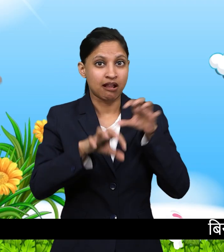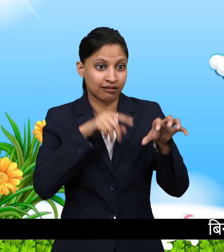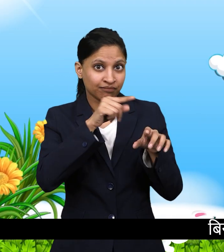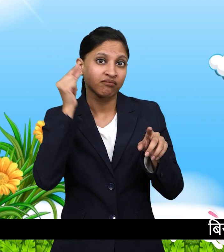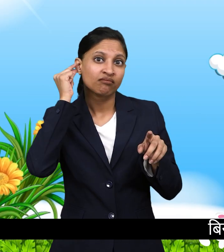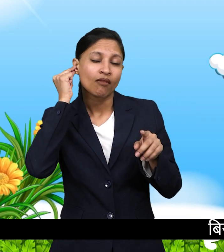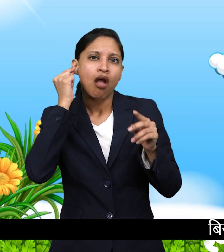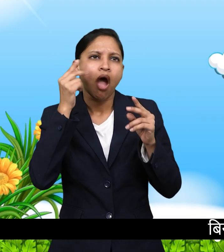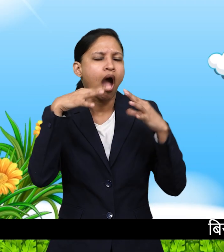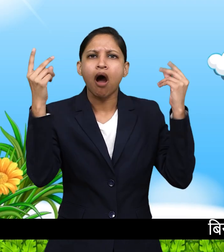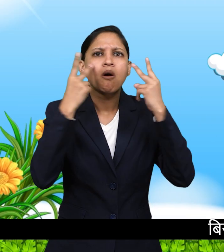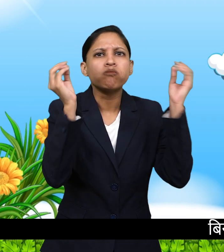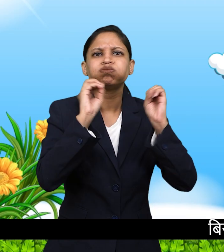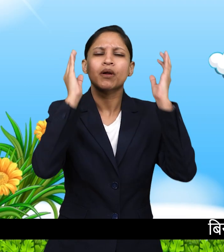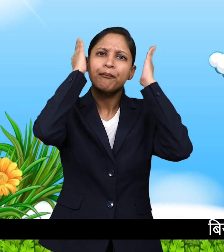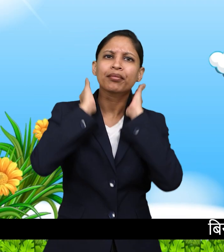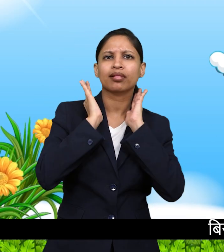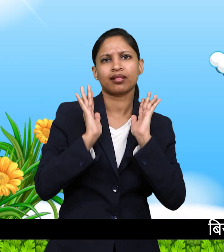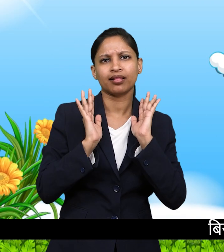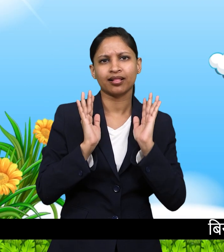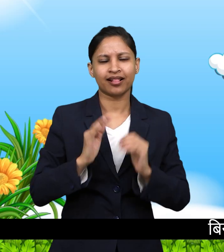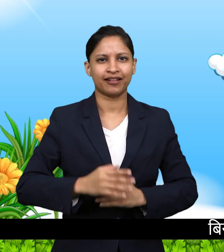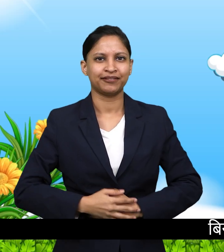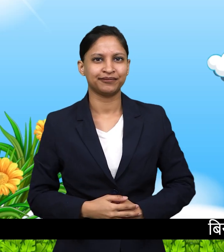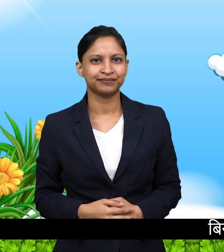बिना बाहरी कान वाले जानवर,